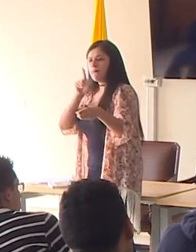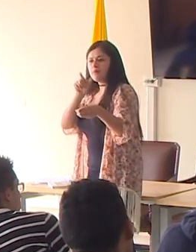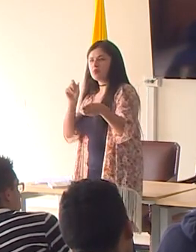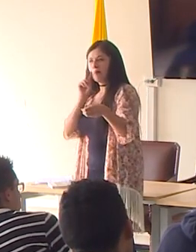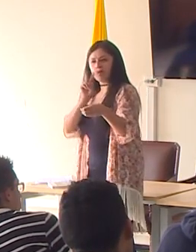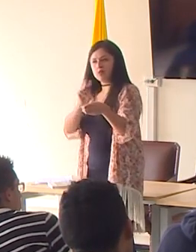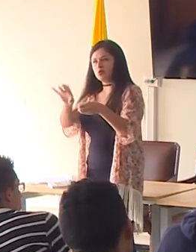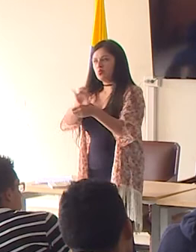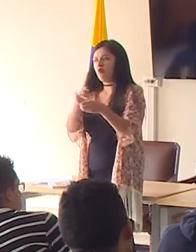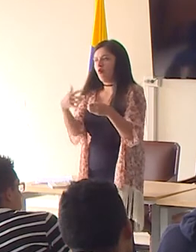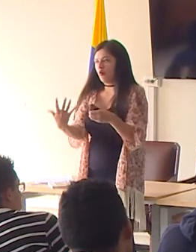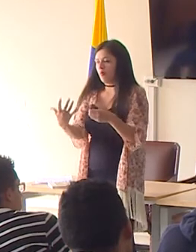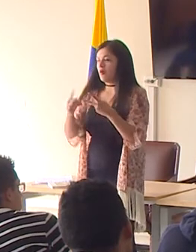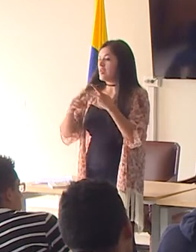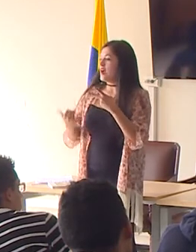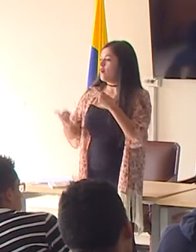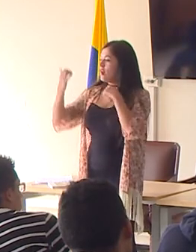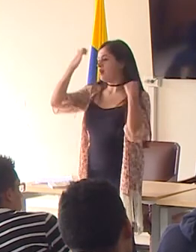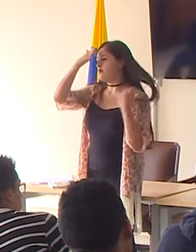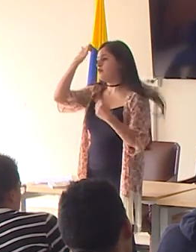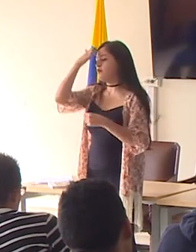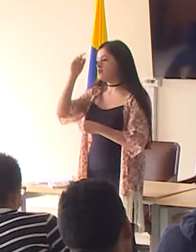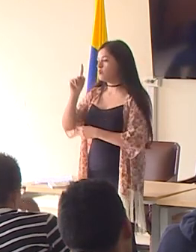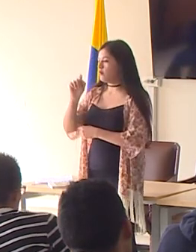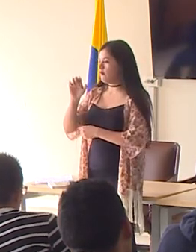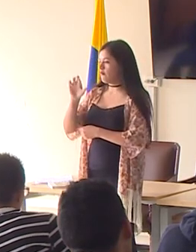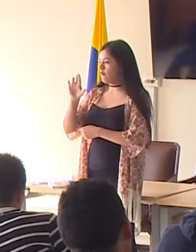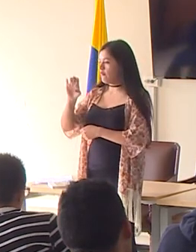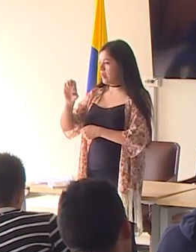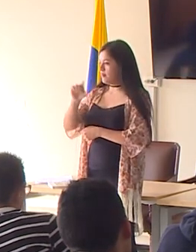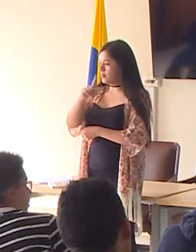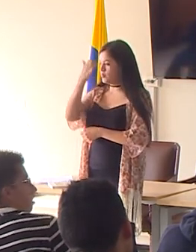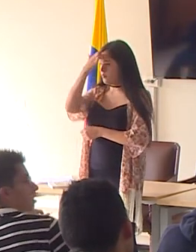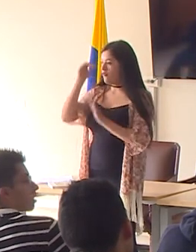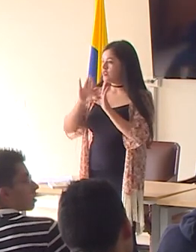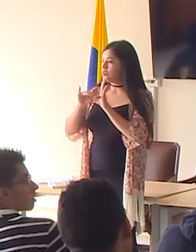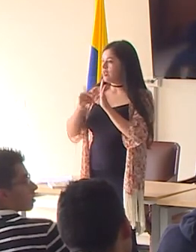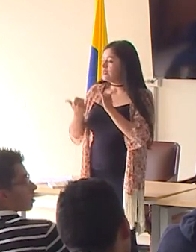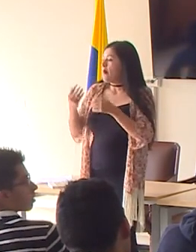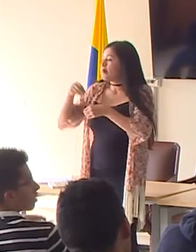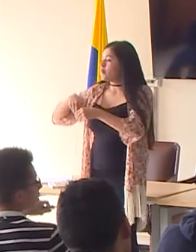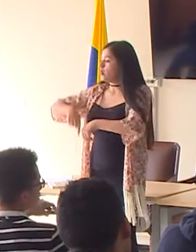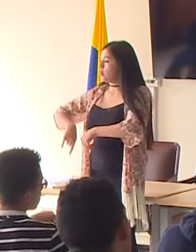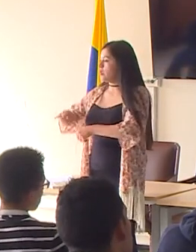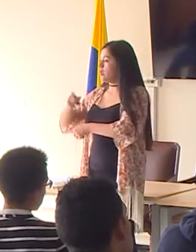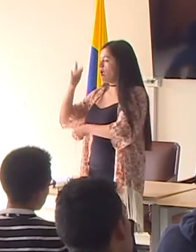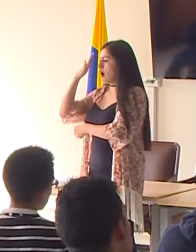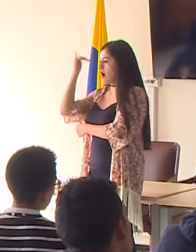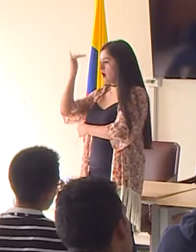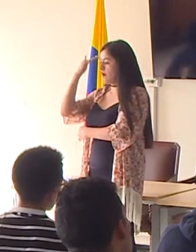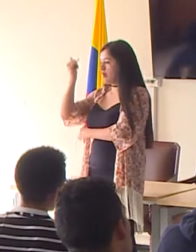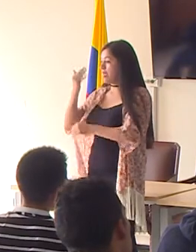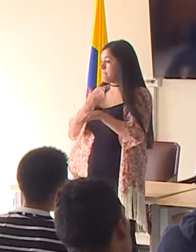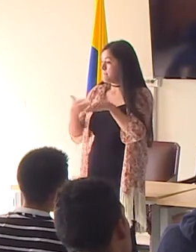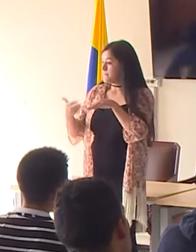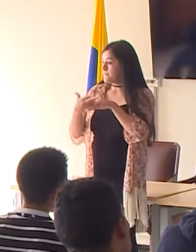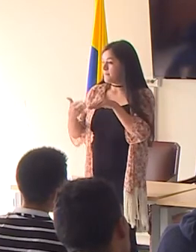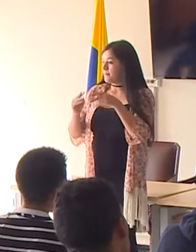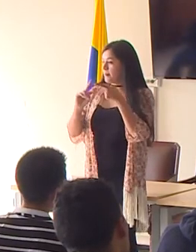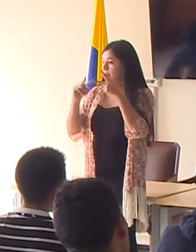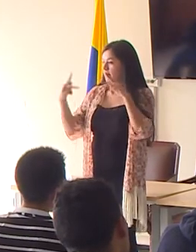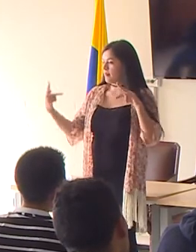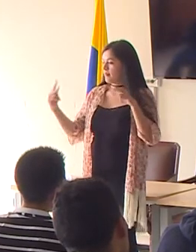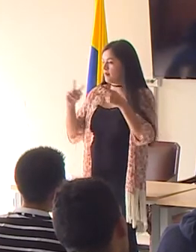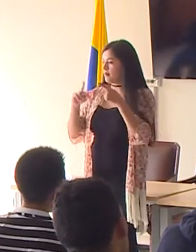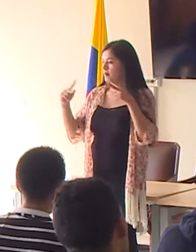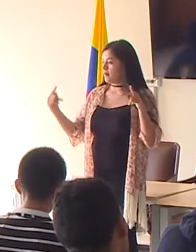continuación con el profe felipe nos va a dar una perspectiva distinta desde la academia y más tarde en la feria ambiental pues vamos a tener